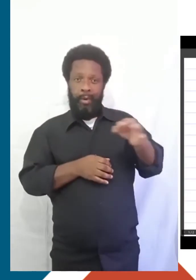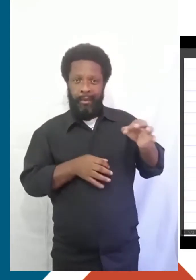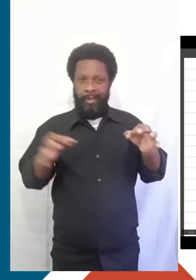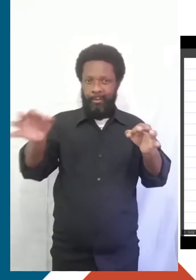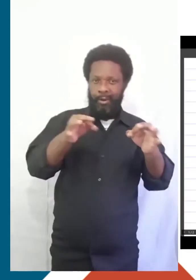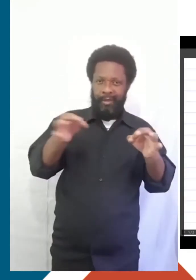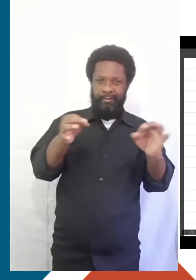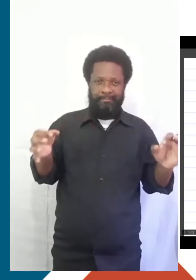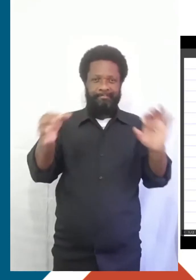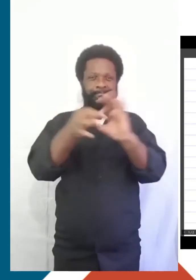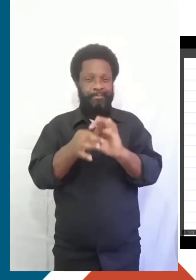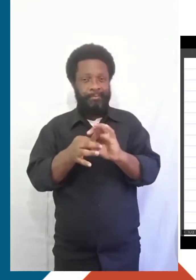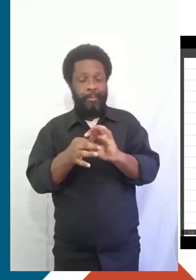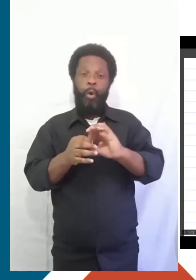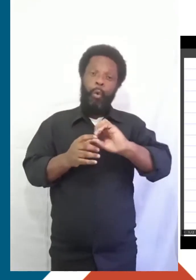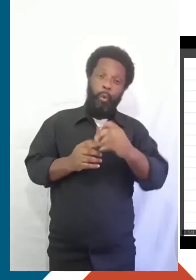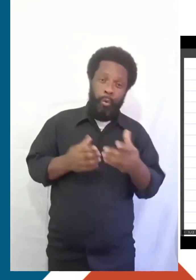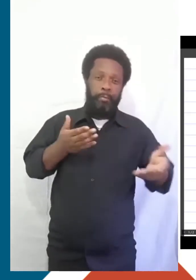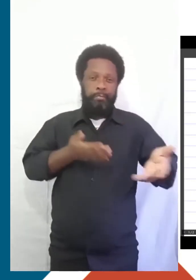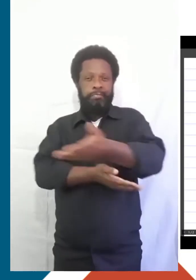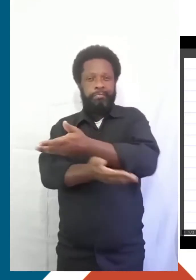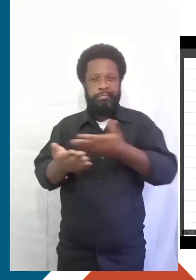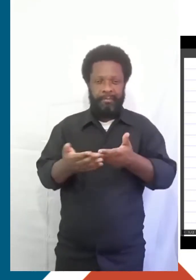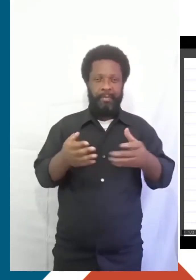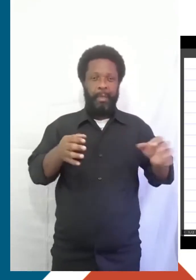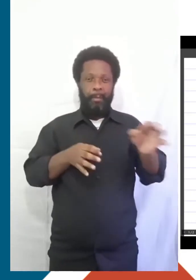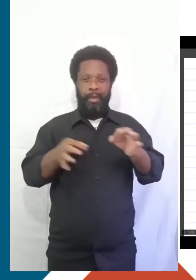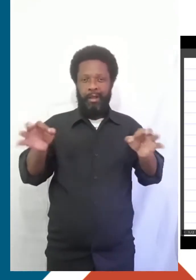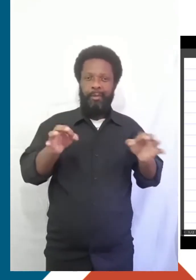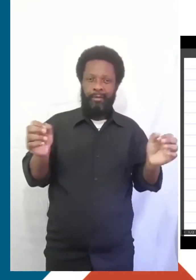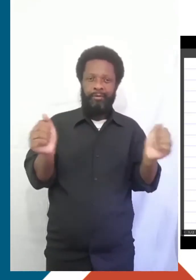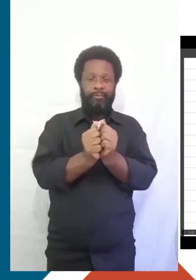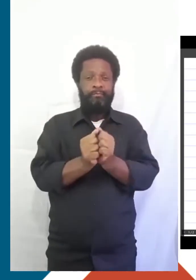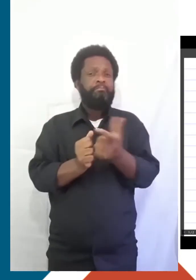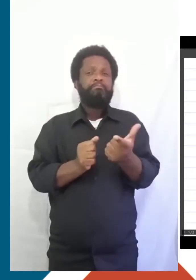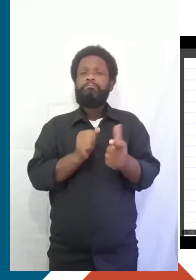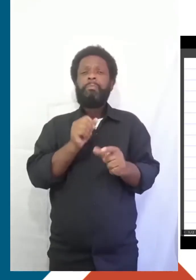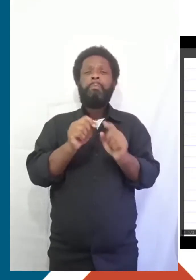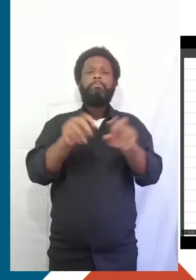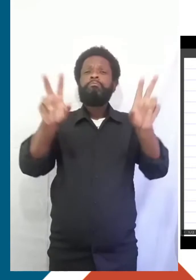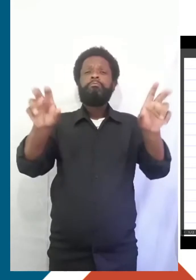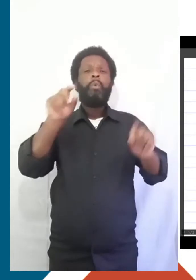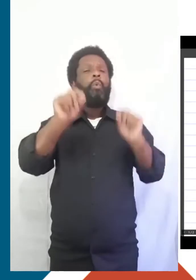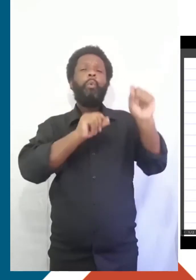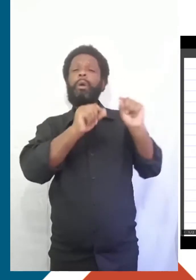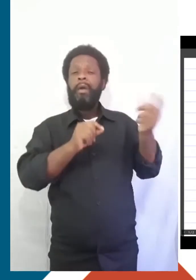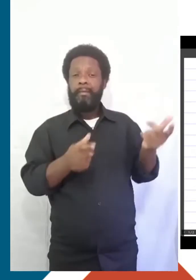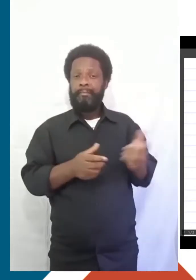ligações intermoleculares, ou como eu gosto de falar também, interações intermoleculares. O que são essas ligações